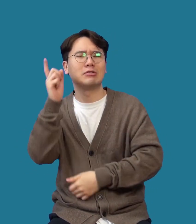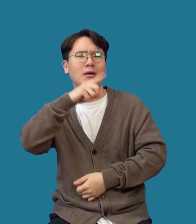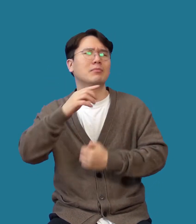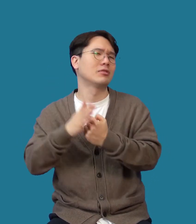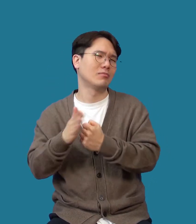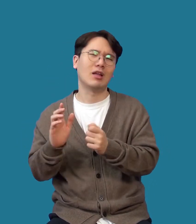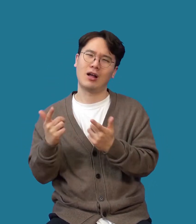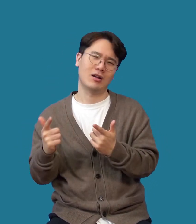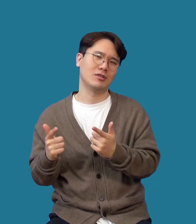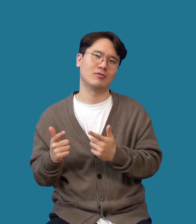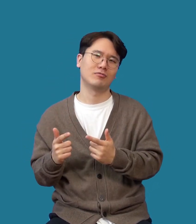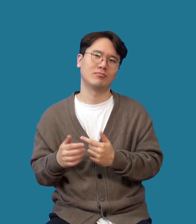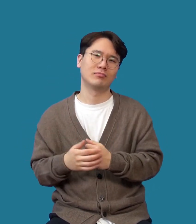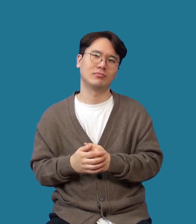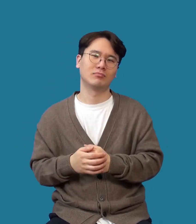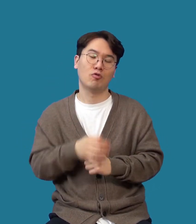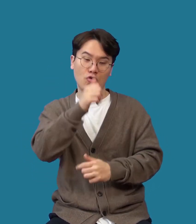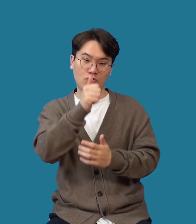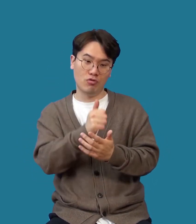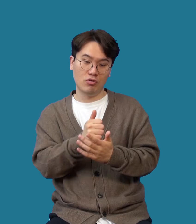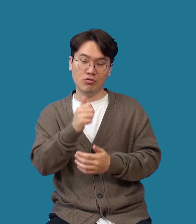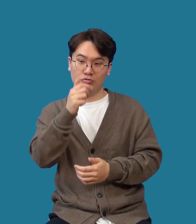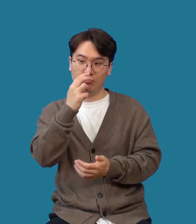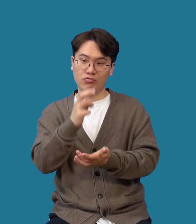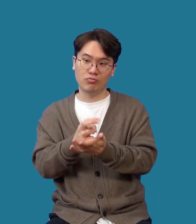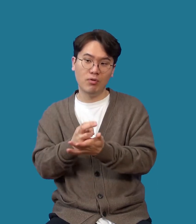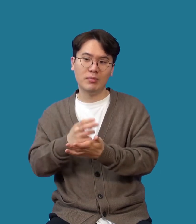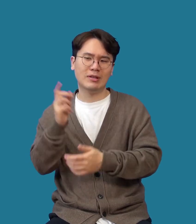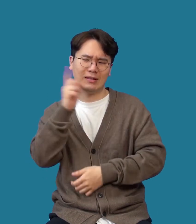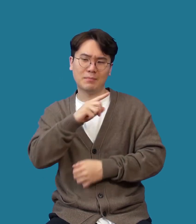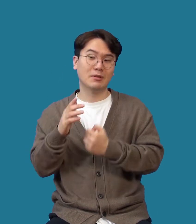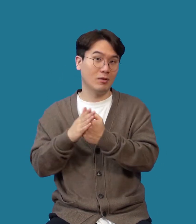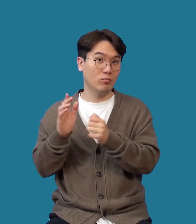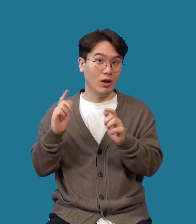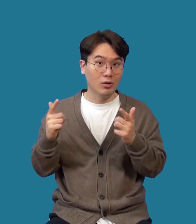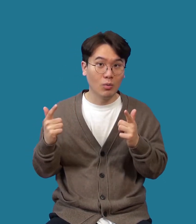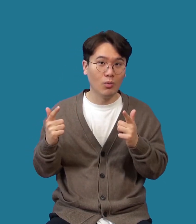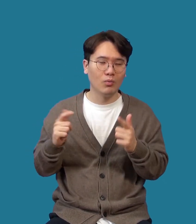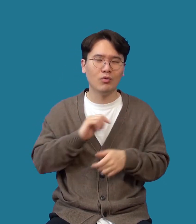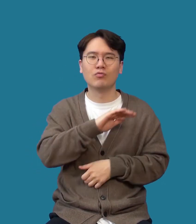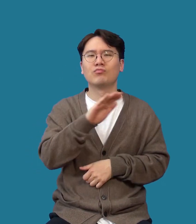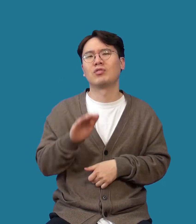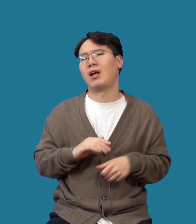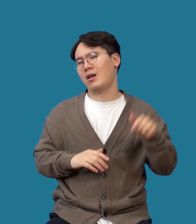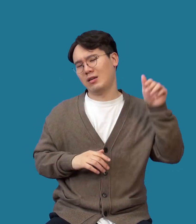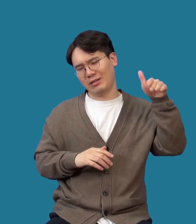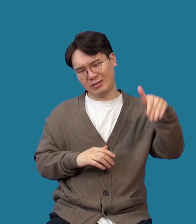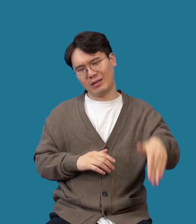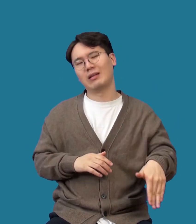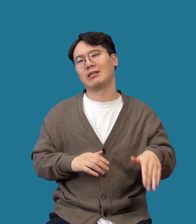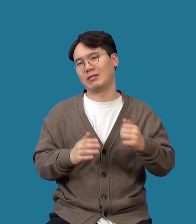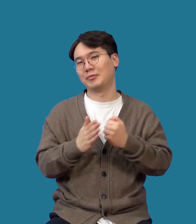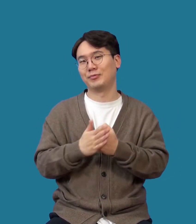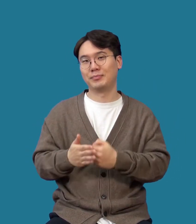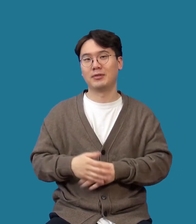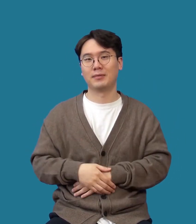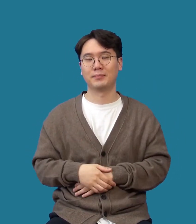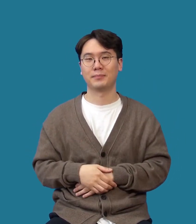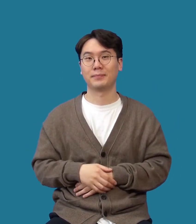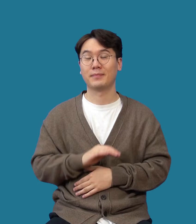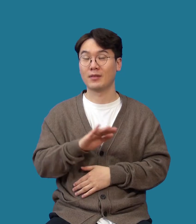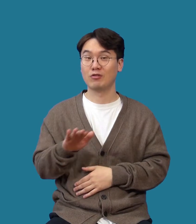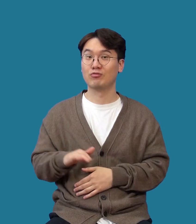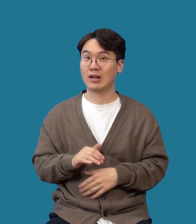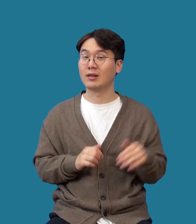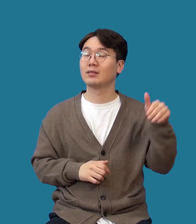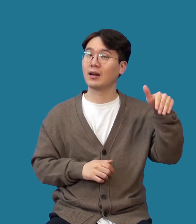그 율법이 나빠서 죄가 활성화되는 것이 아니고 우리가 타락했습니다. 우리가